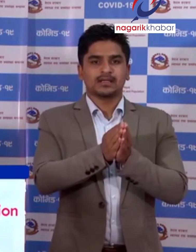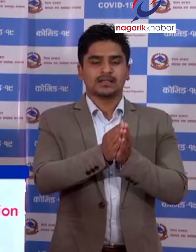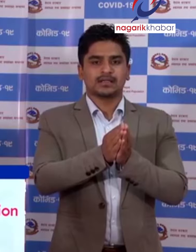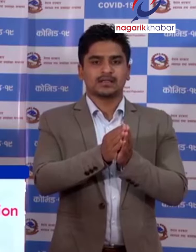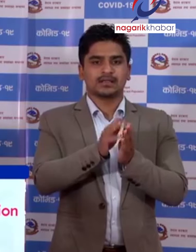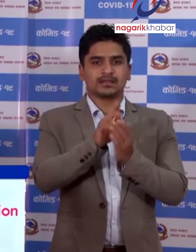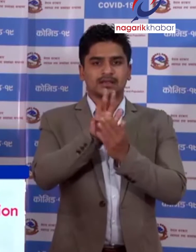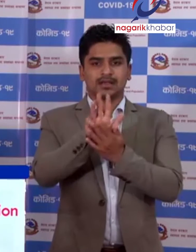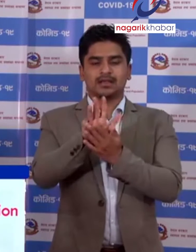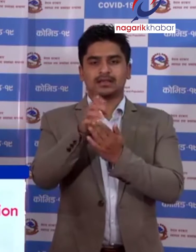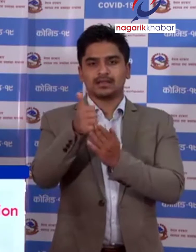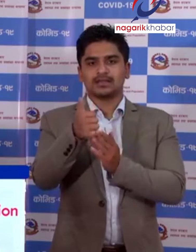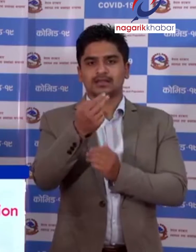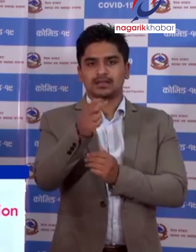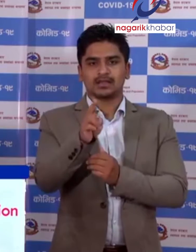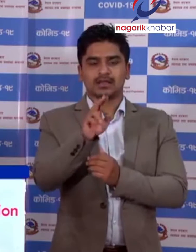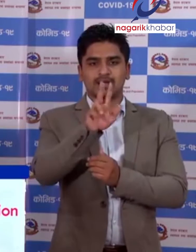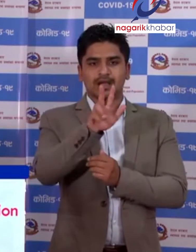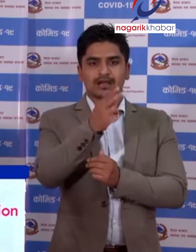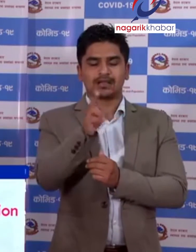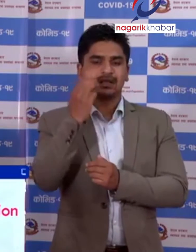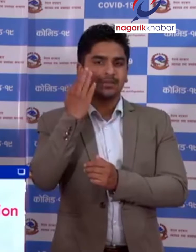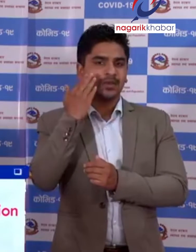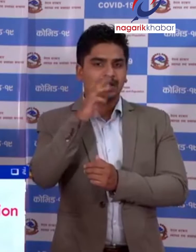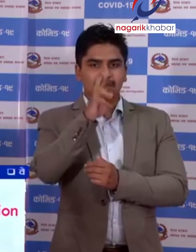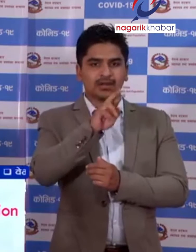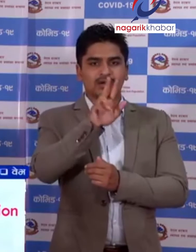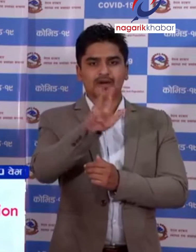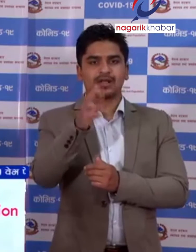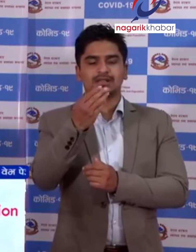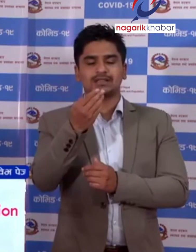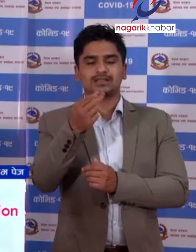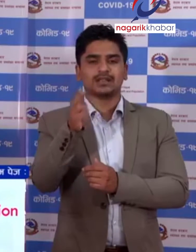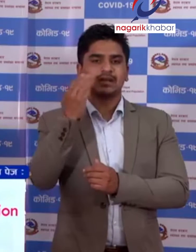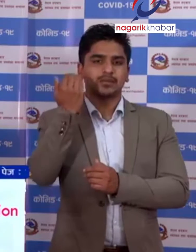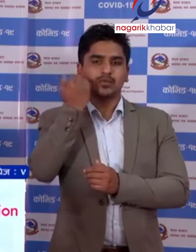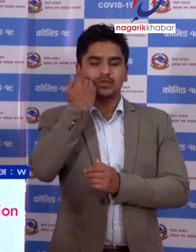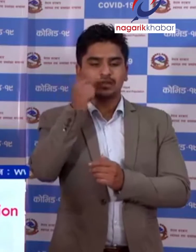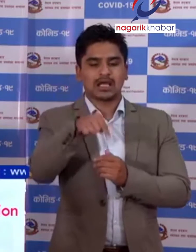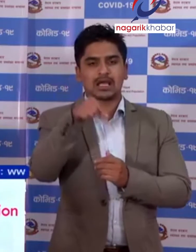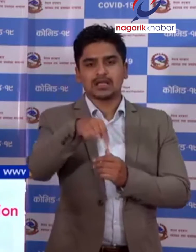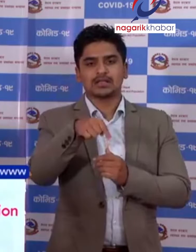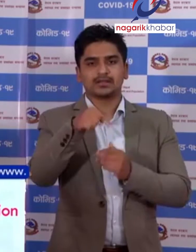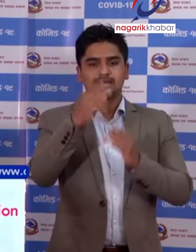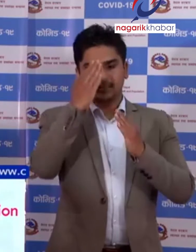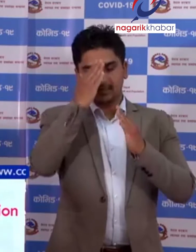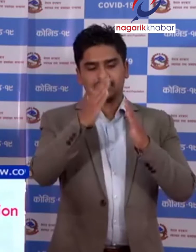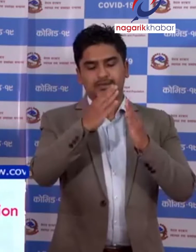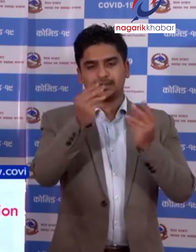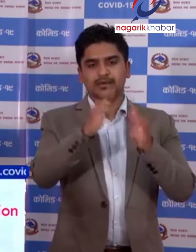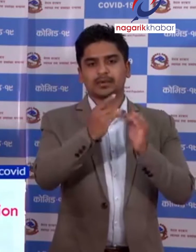96 जना 8 जना महिला र 88 जना पुरुष आज डिस्चार्ज हुनुभएको छ।